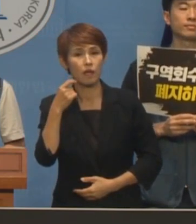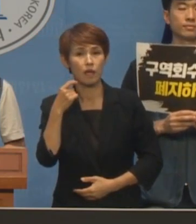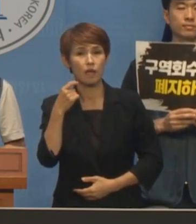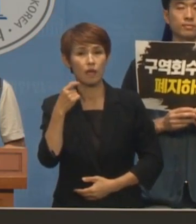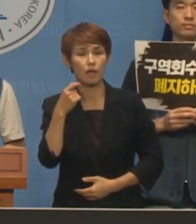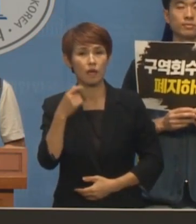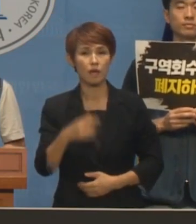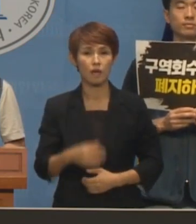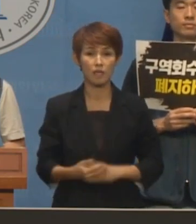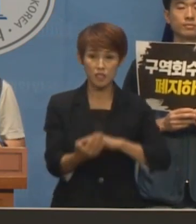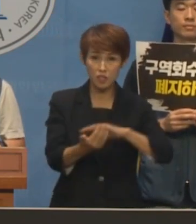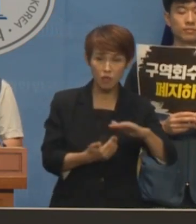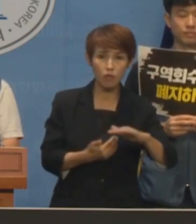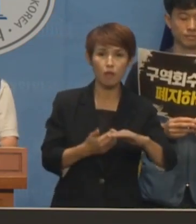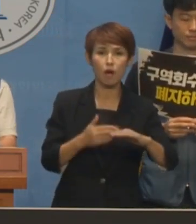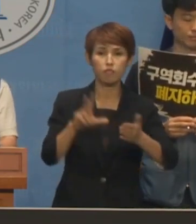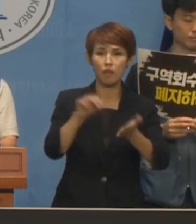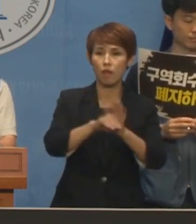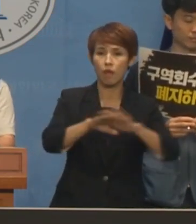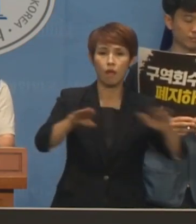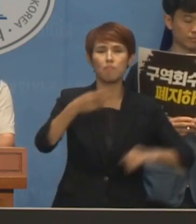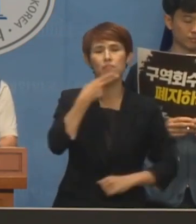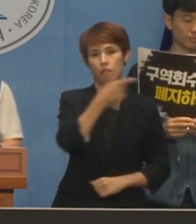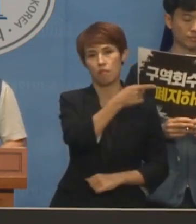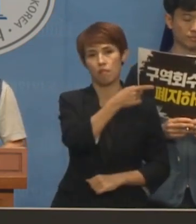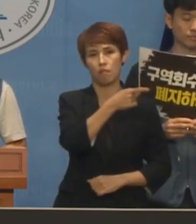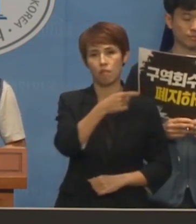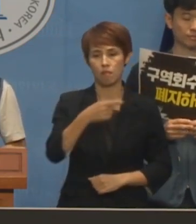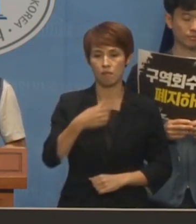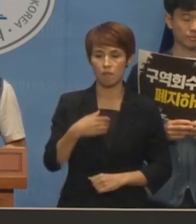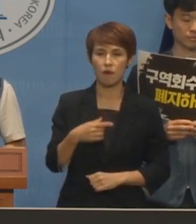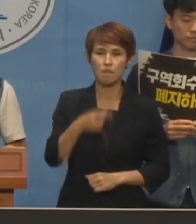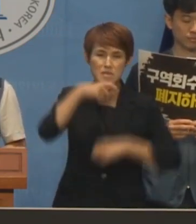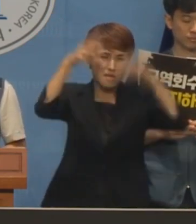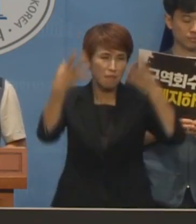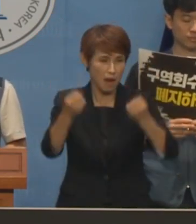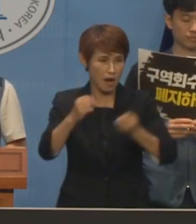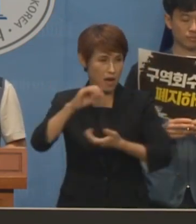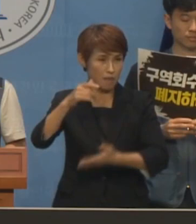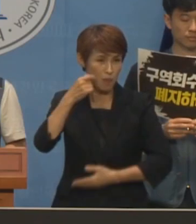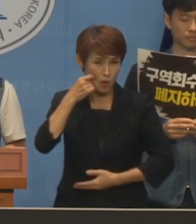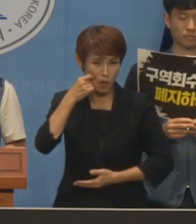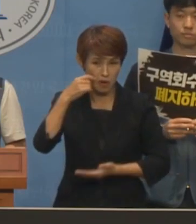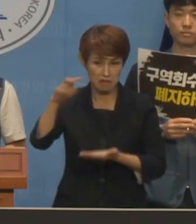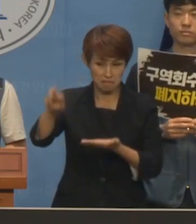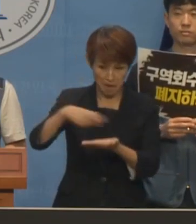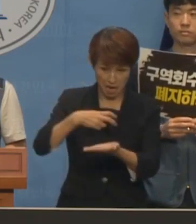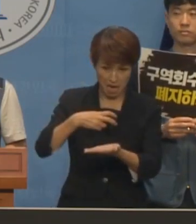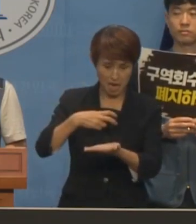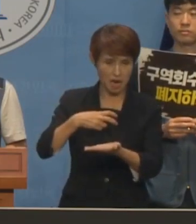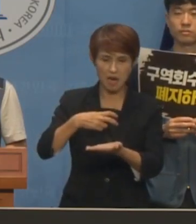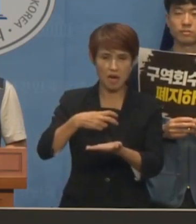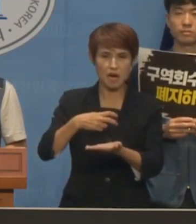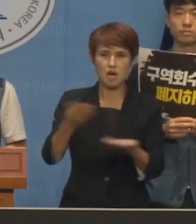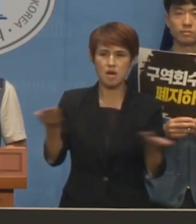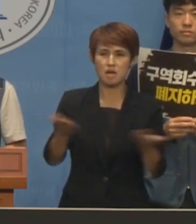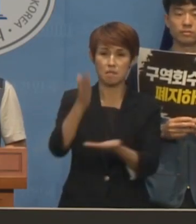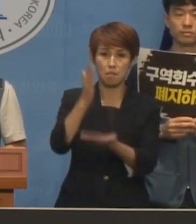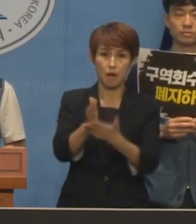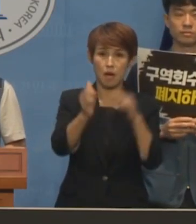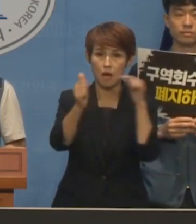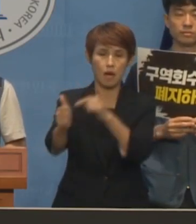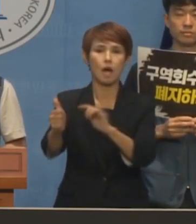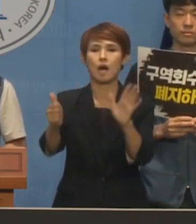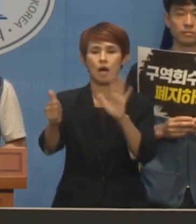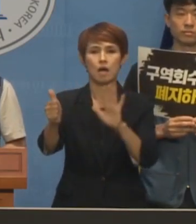별다른 조치를 하지 않으며 연락을 받았음에도 즉시 업을 중지 작업중지를 하지